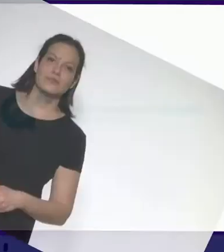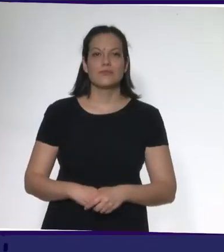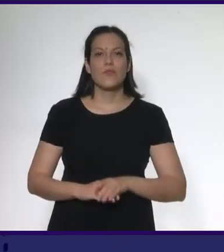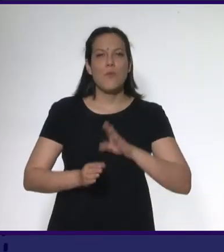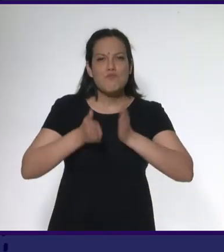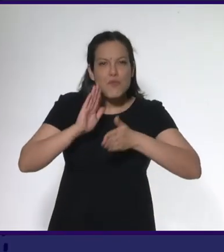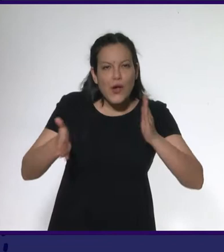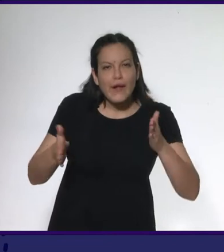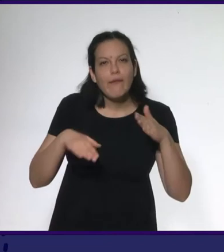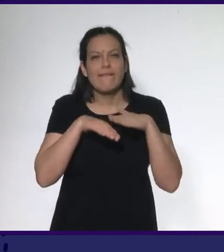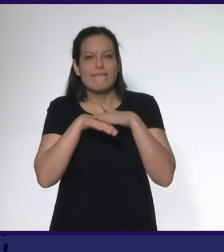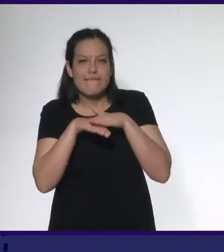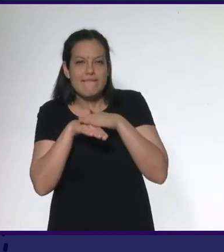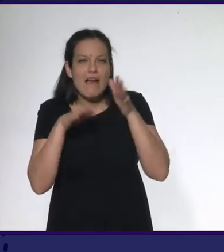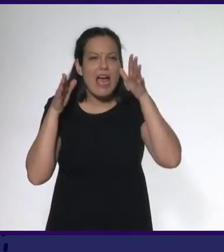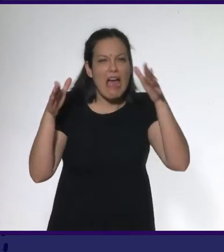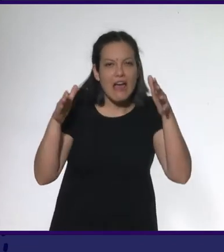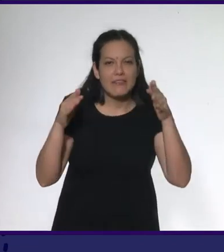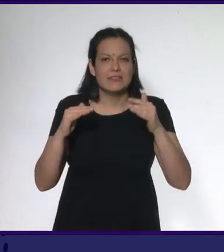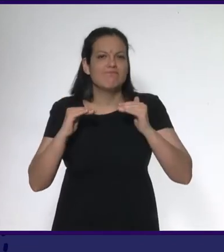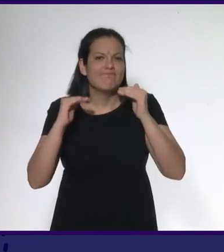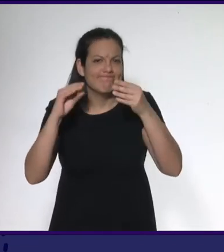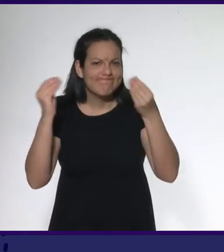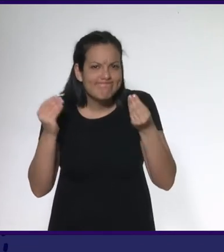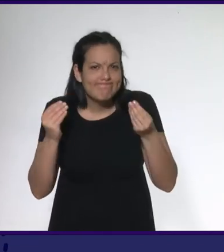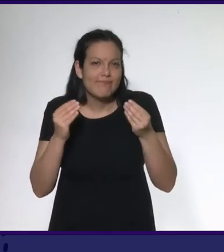¿Cuáles son los niveles de violencia?